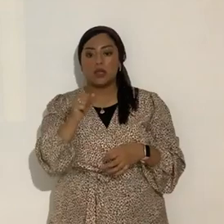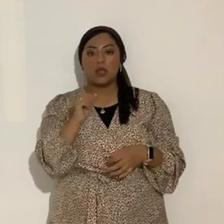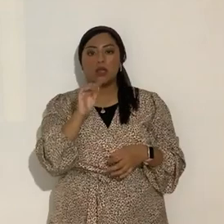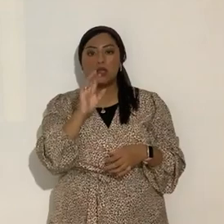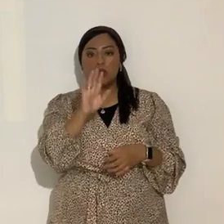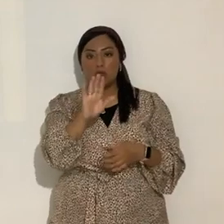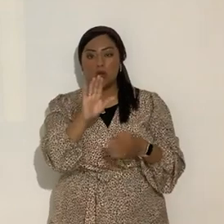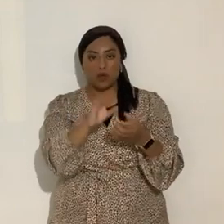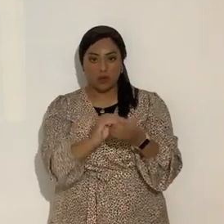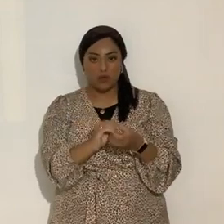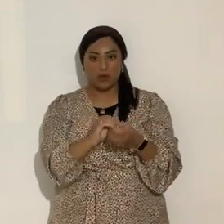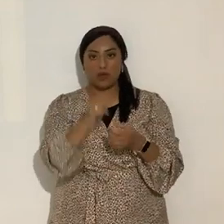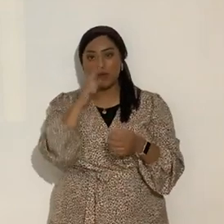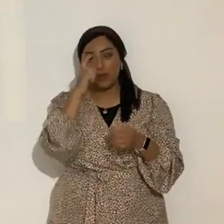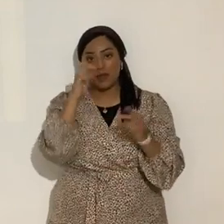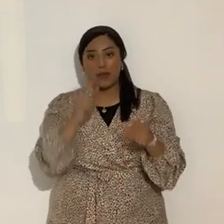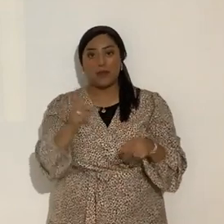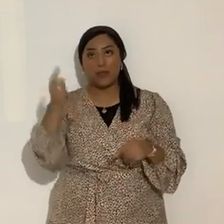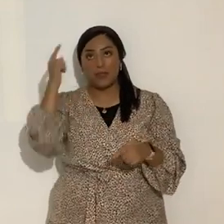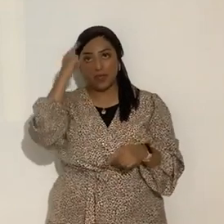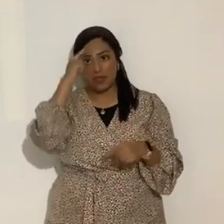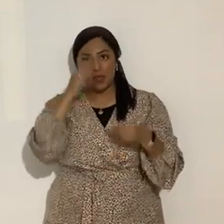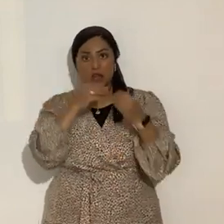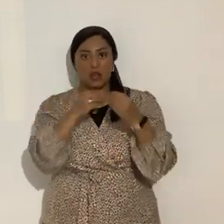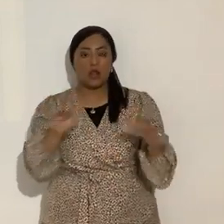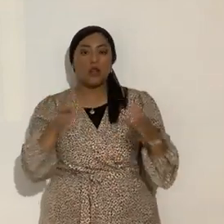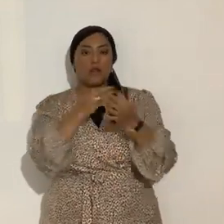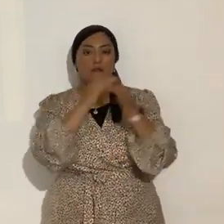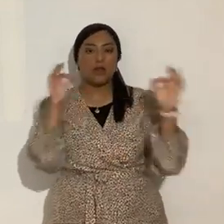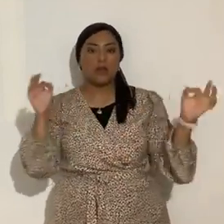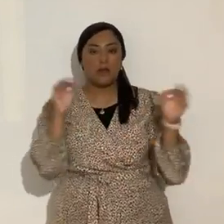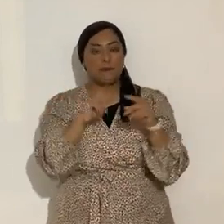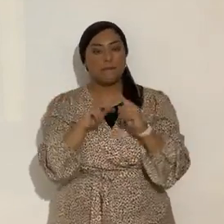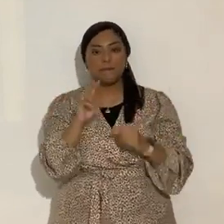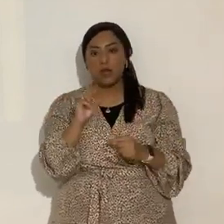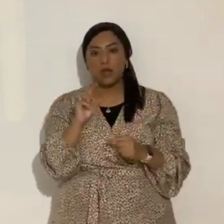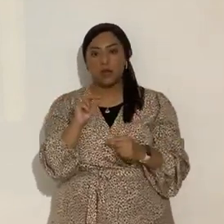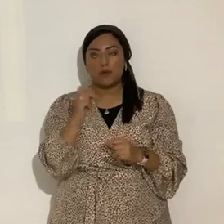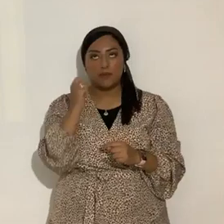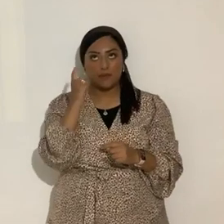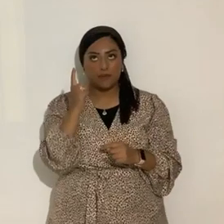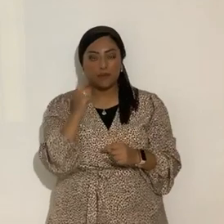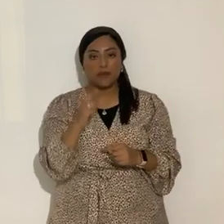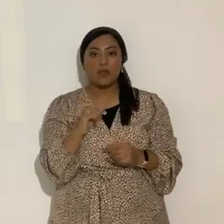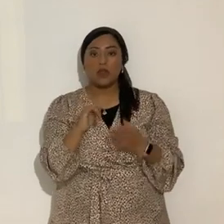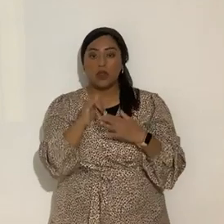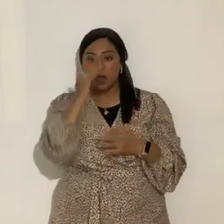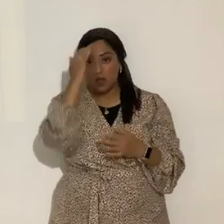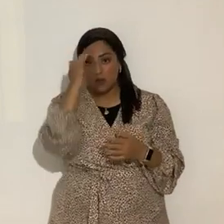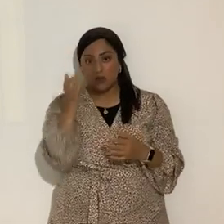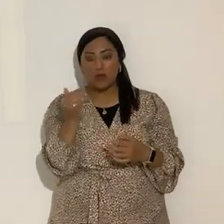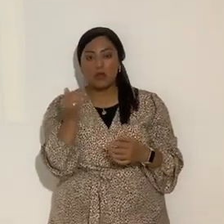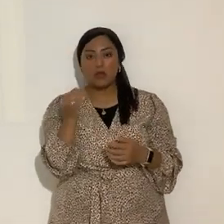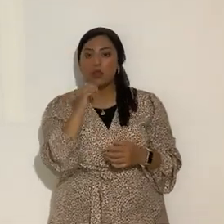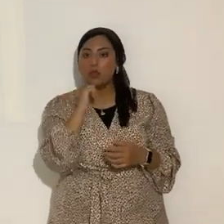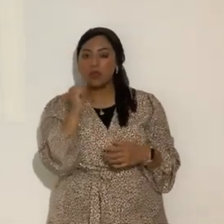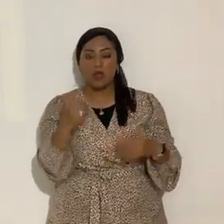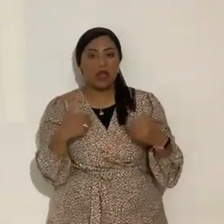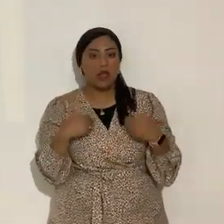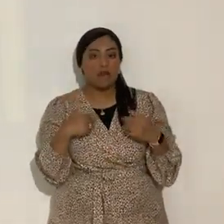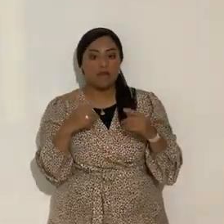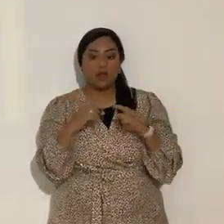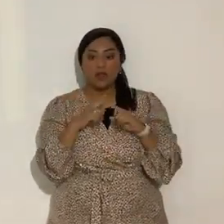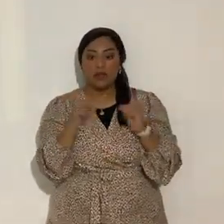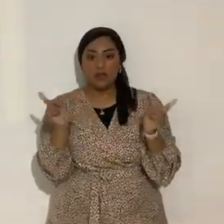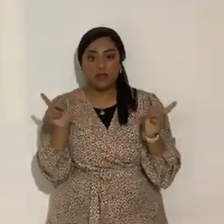mismo, porque piensa la gente que perdería libertades, pero no, eso que nos quede muy claro. Por lo tanto, no debe haber